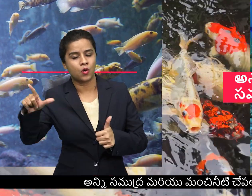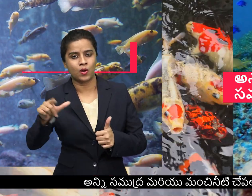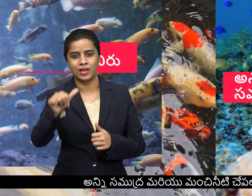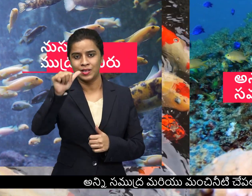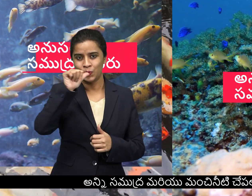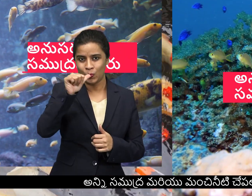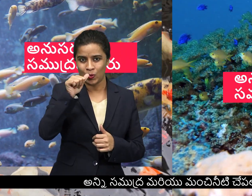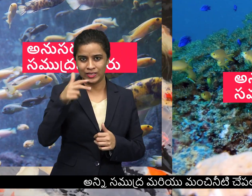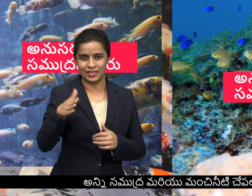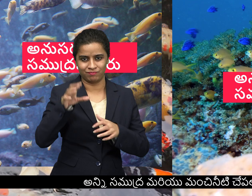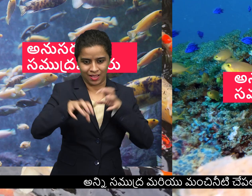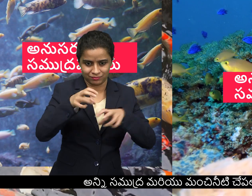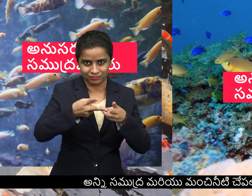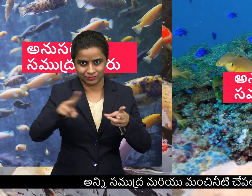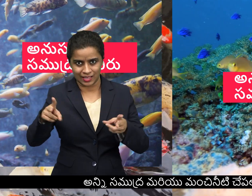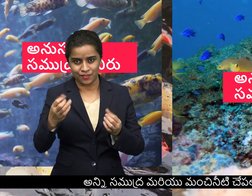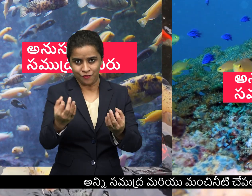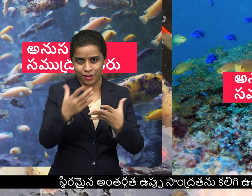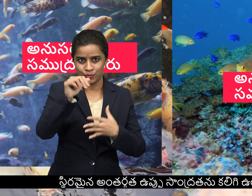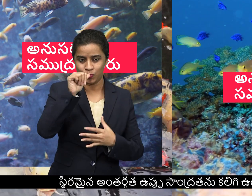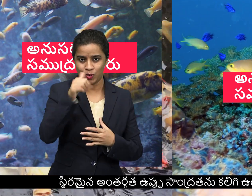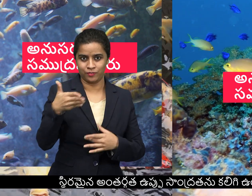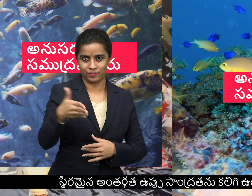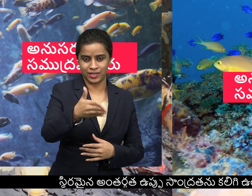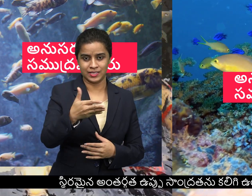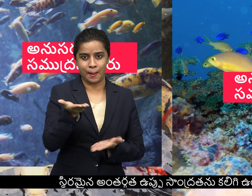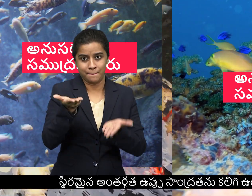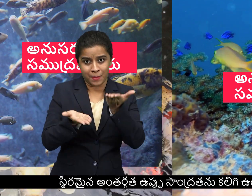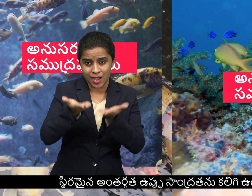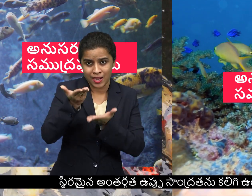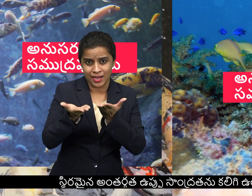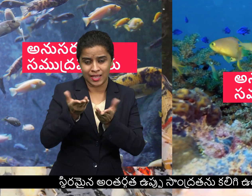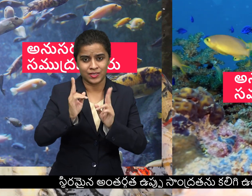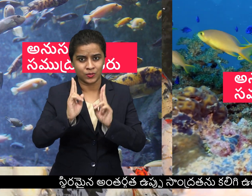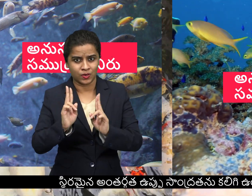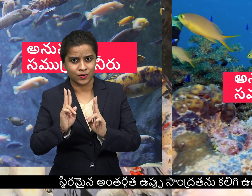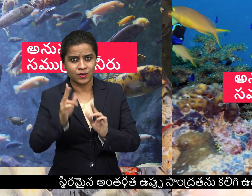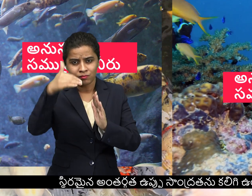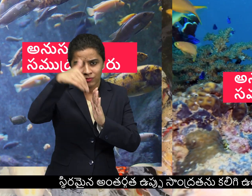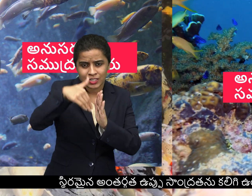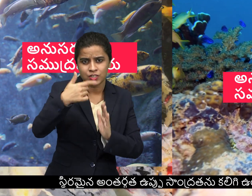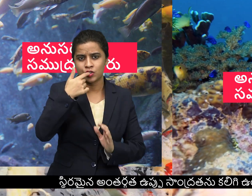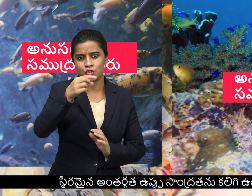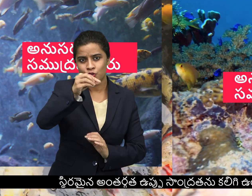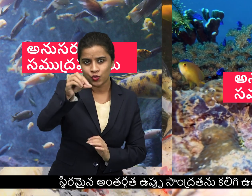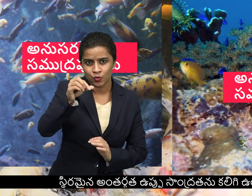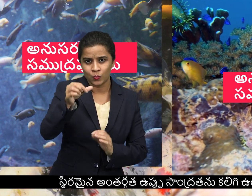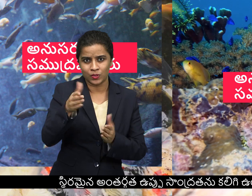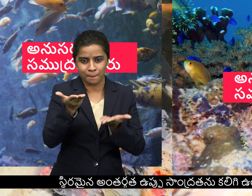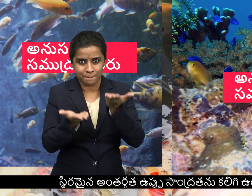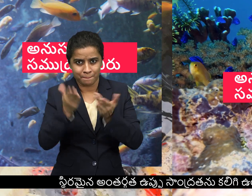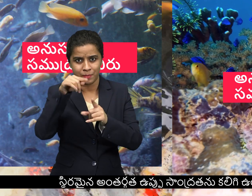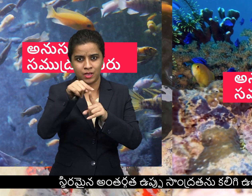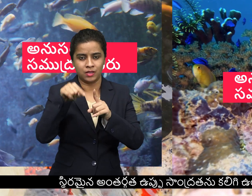సముద్ర మరియు మంచినీటి చేపలు స్థిరమైన అంతర్గత ఉప్పు సాంద్రతను కలిగి ఉంటాయి.